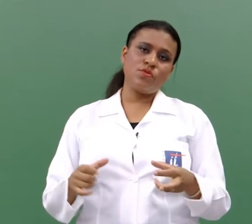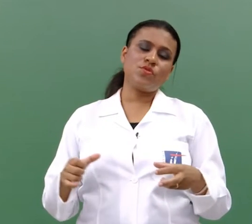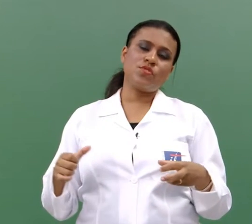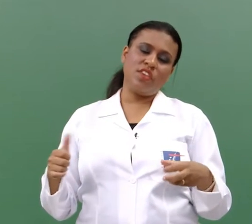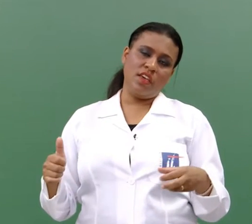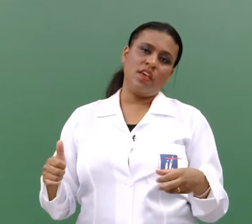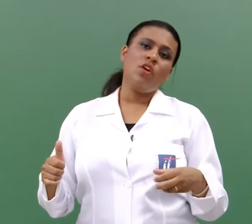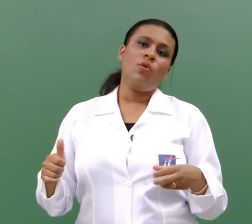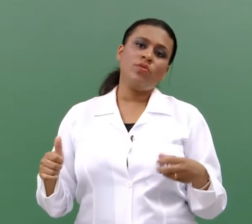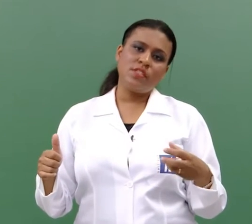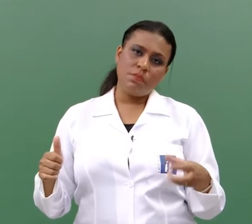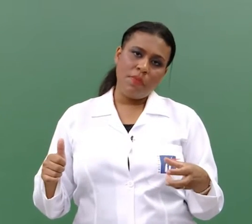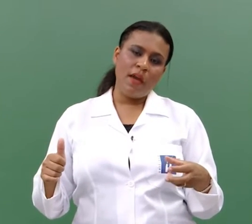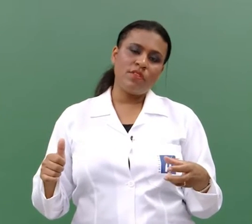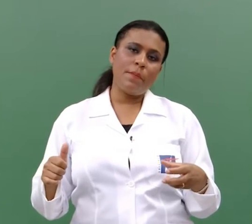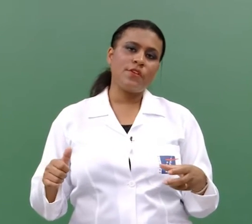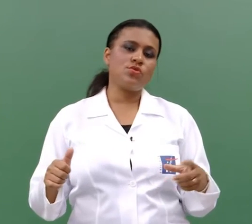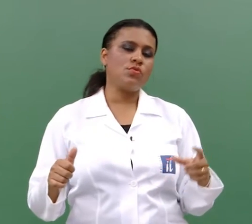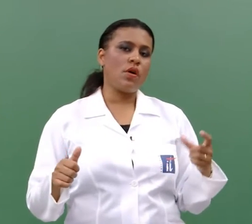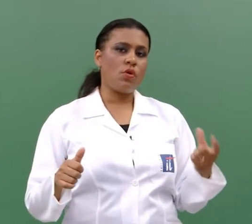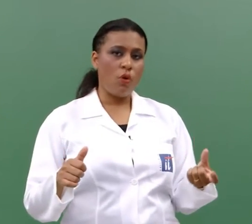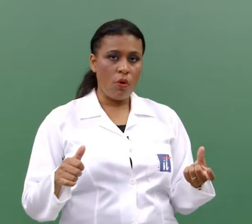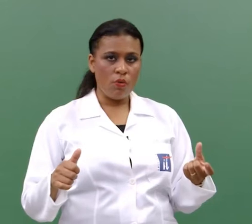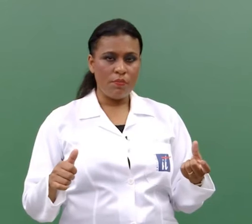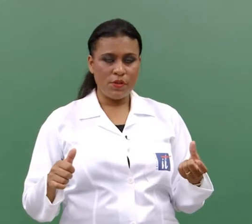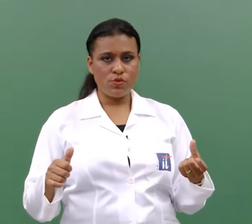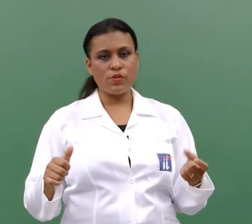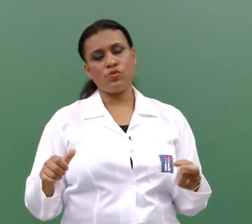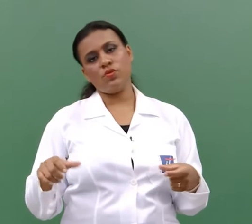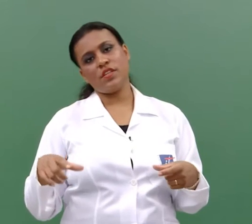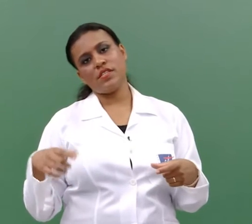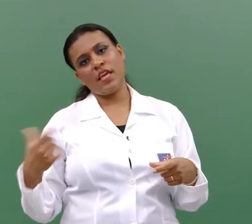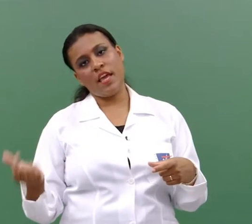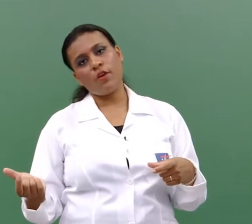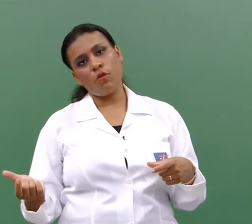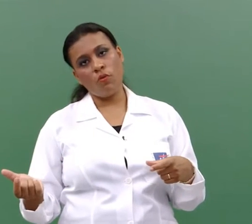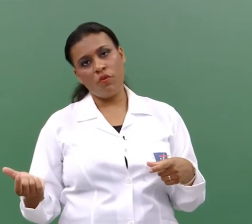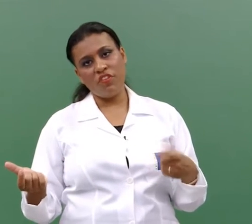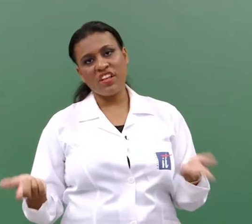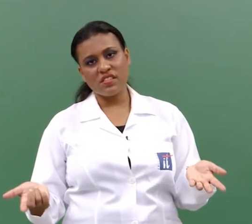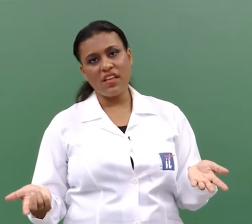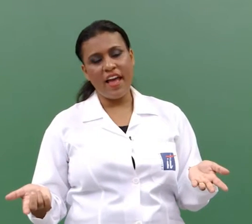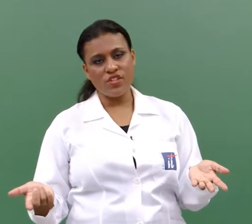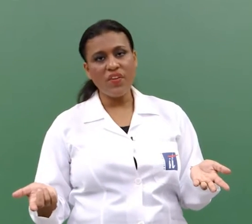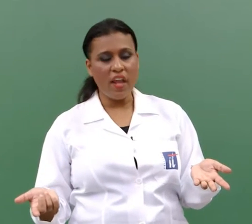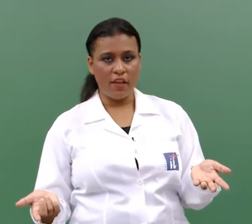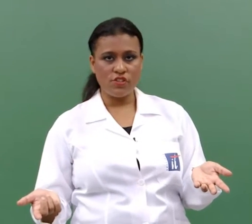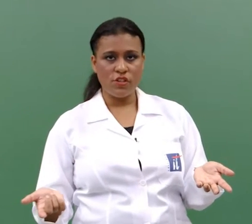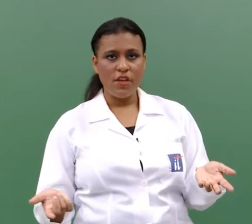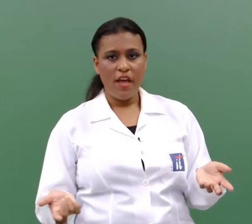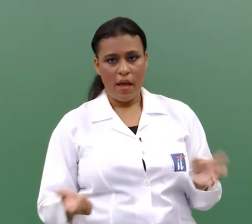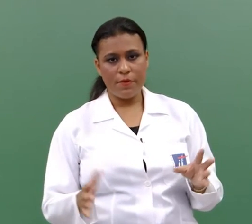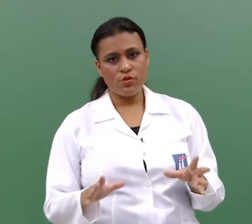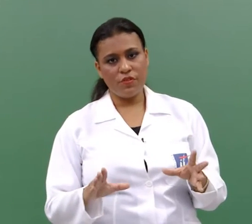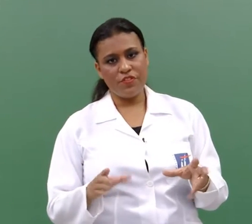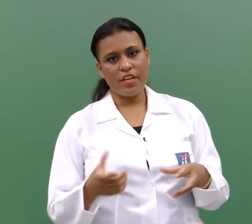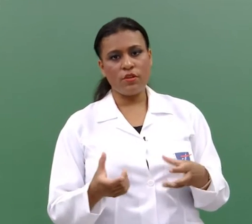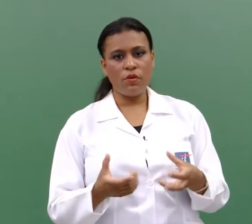sabemos que o desempenho da pessoa com pessoas surdas e com ouvintes é diferente. A pessoa fica